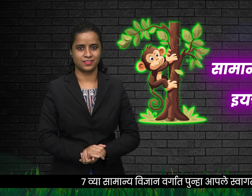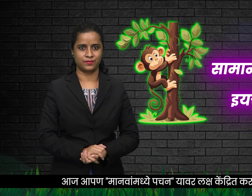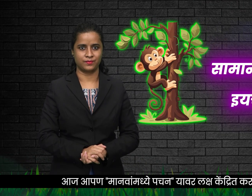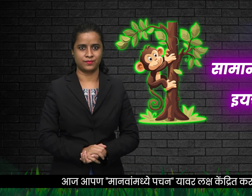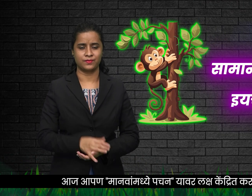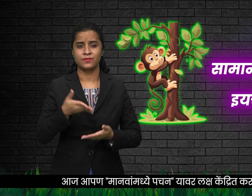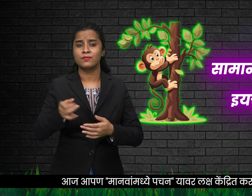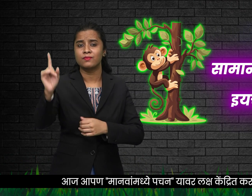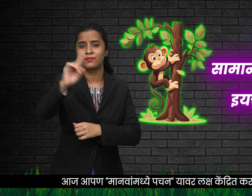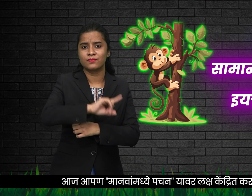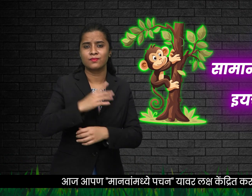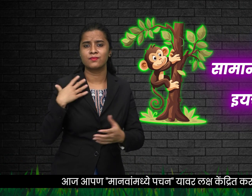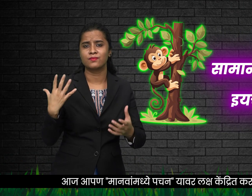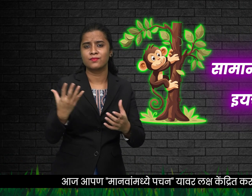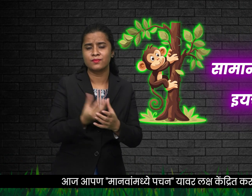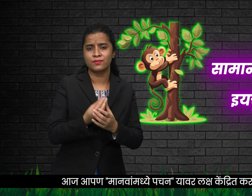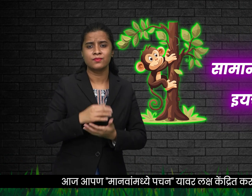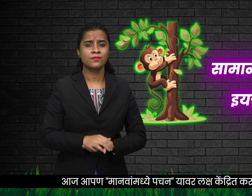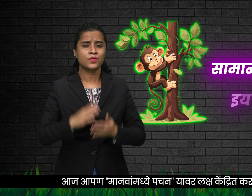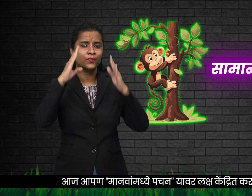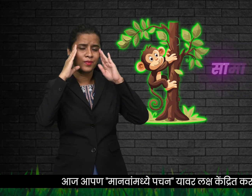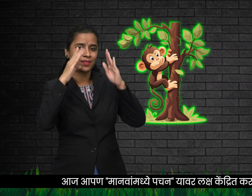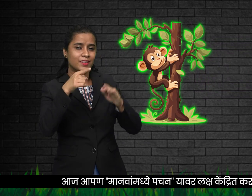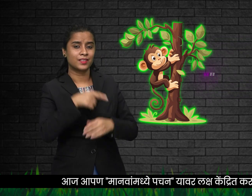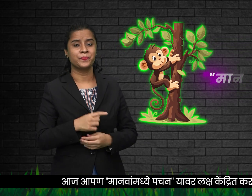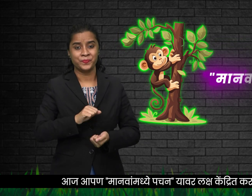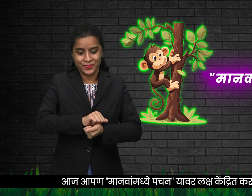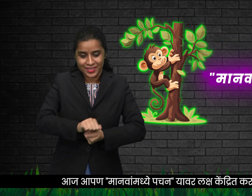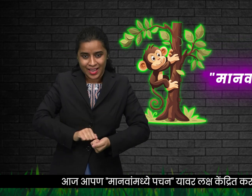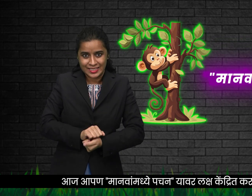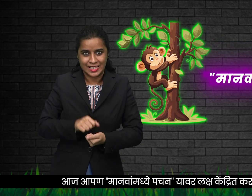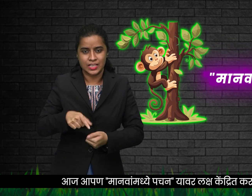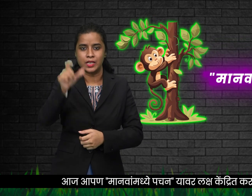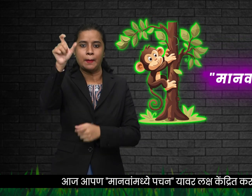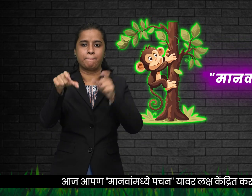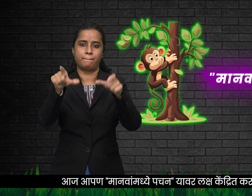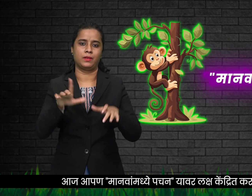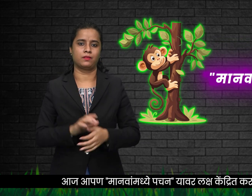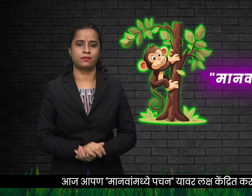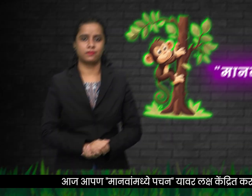आहे. आज आपण मानवांमध्ये पचन यावर लक्ष केंद्रित करणार आहोत.